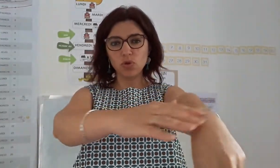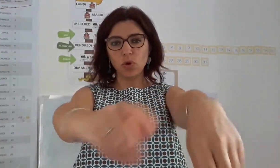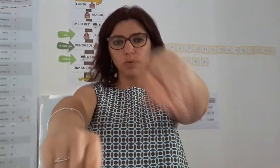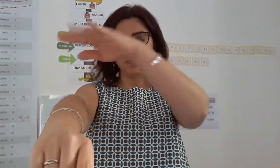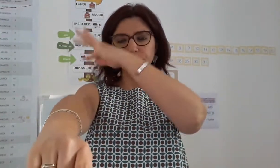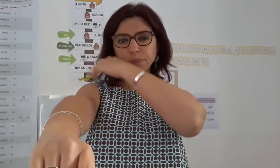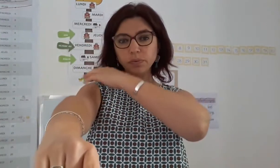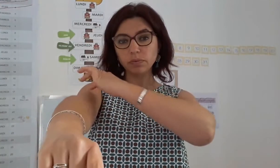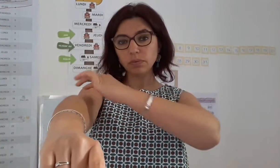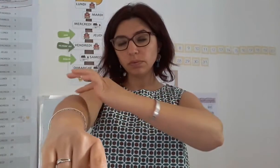émotions.